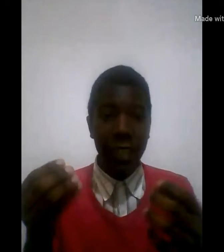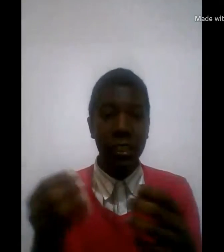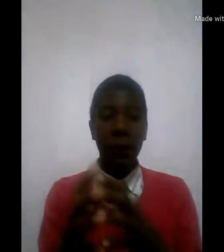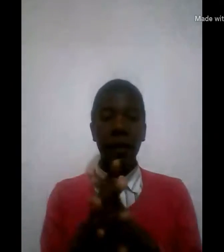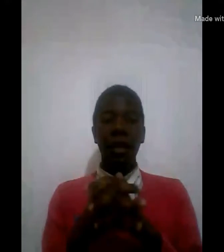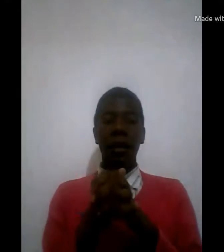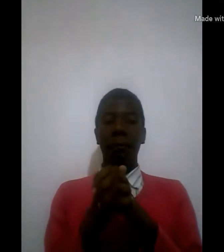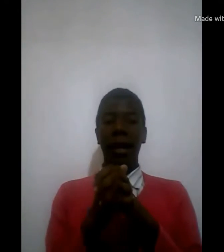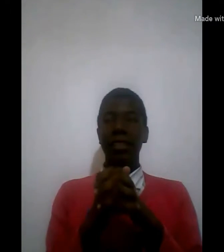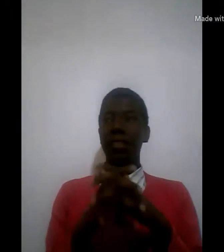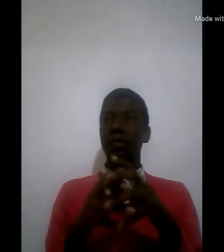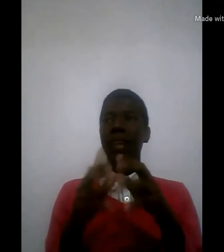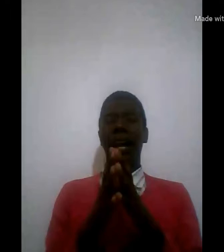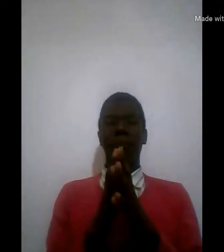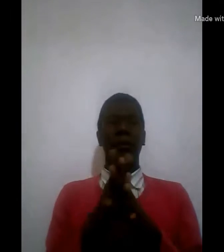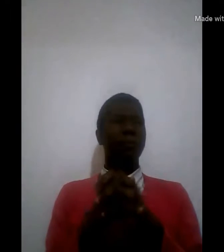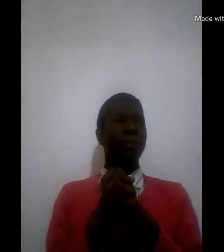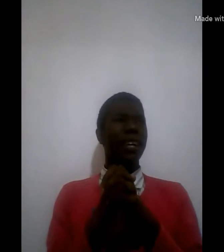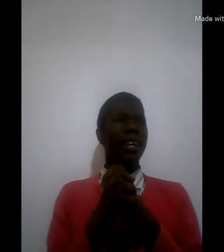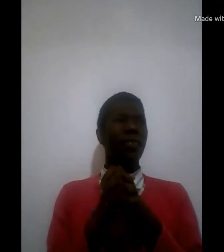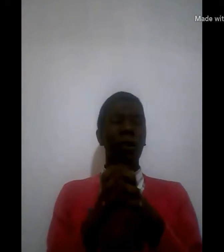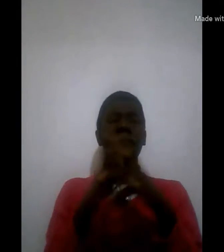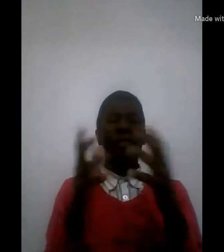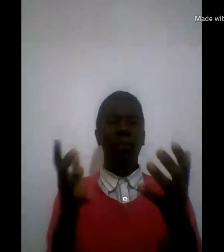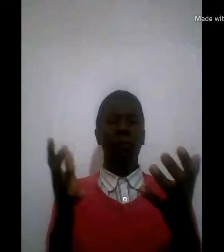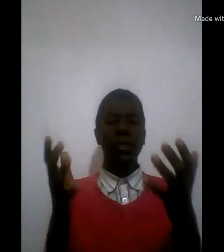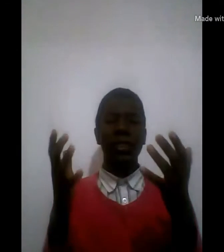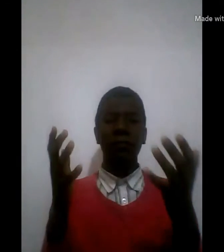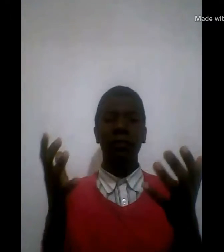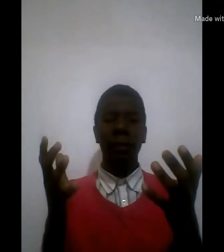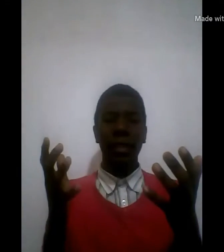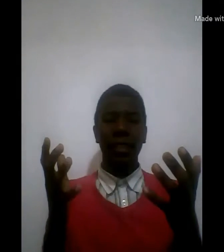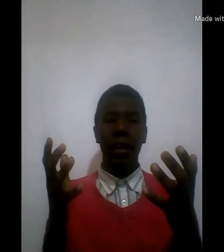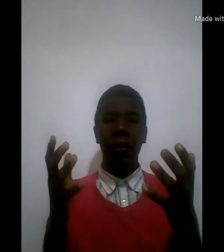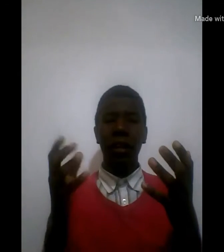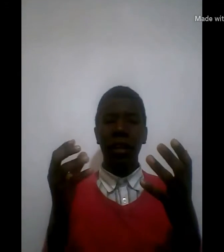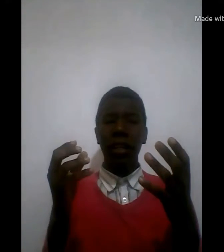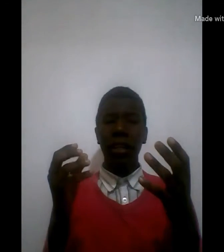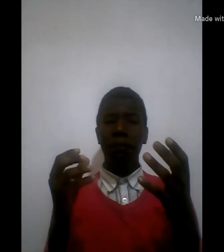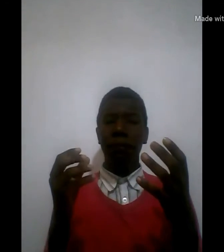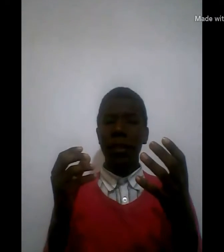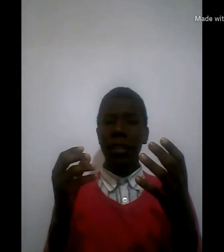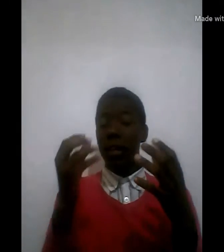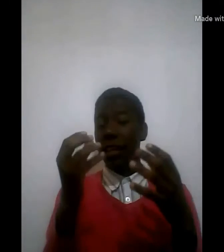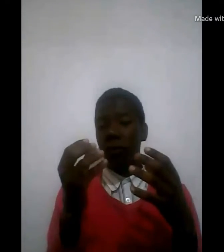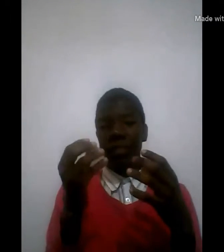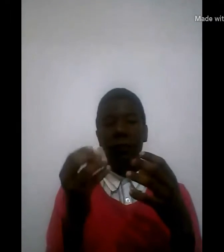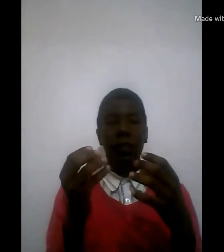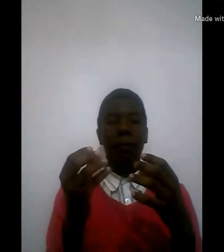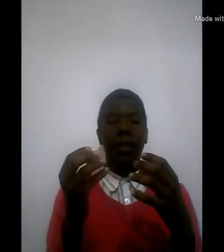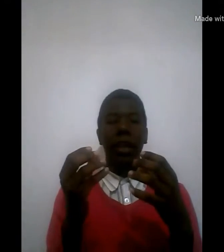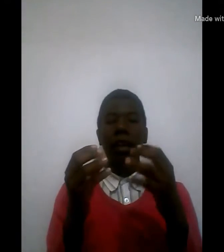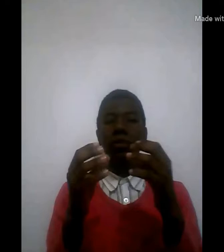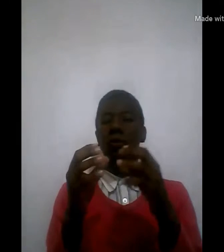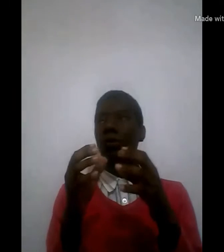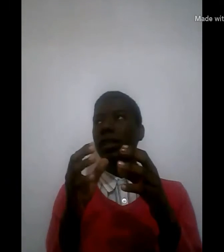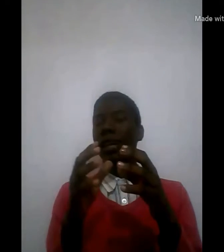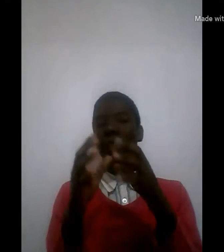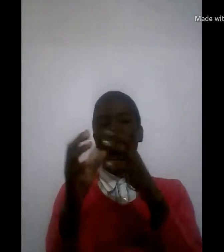preciosidade. Mas tá, bom, como ter um bom ensino fundamental e que o ensino fundamental ajuda na questão